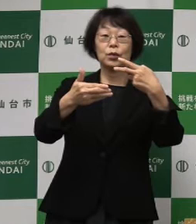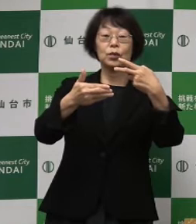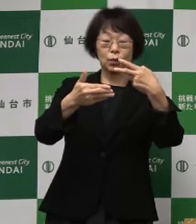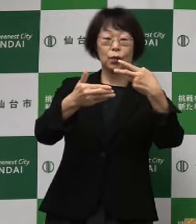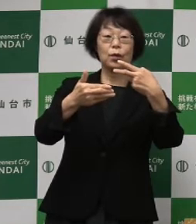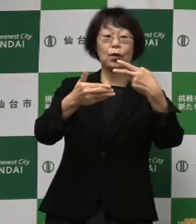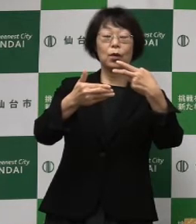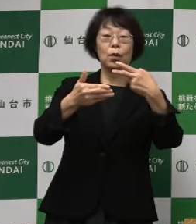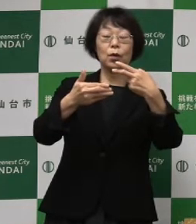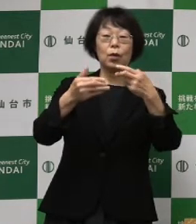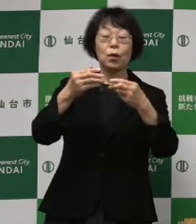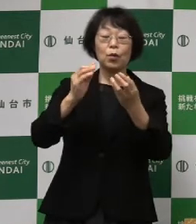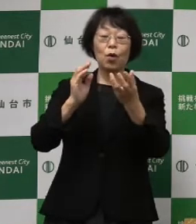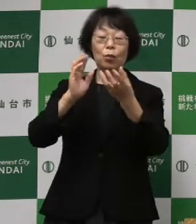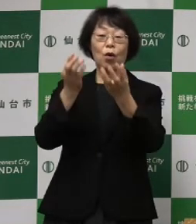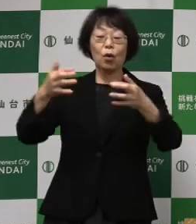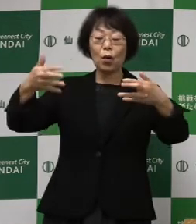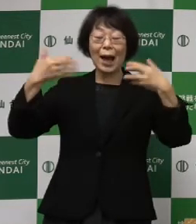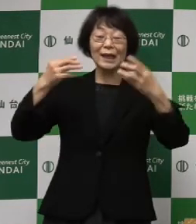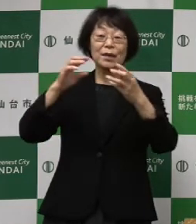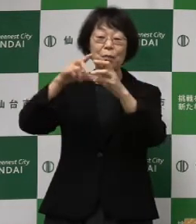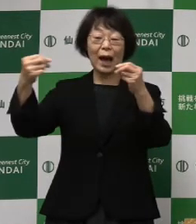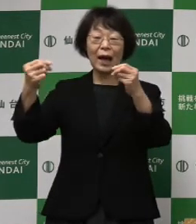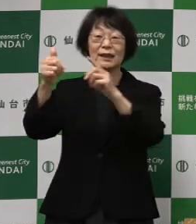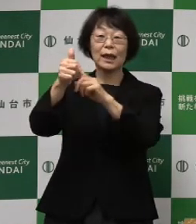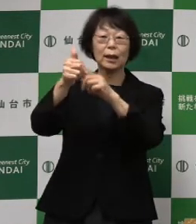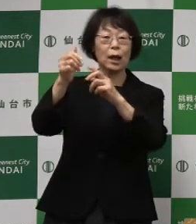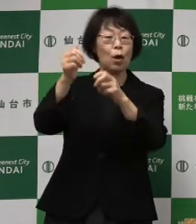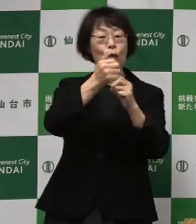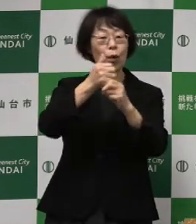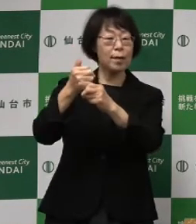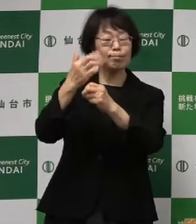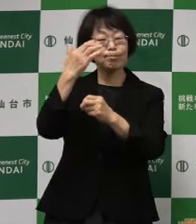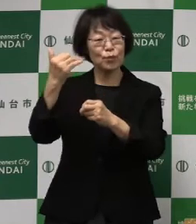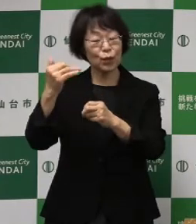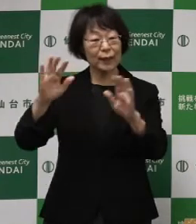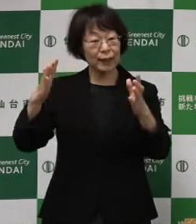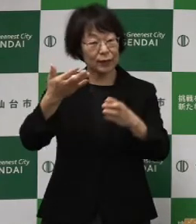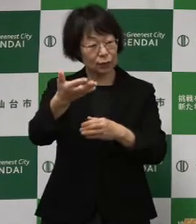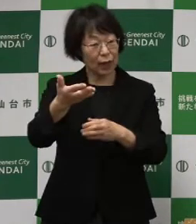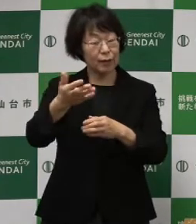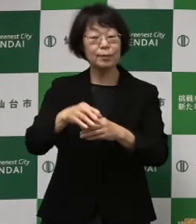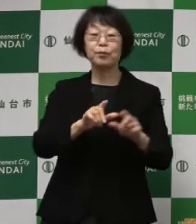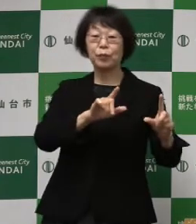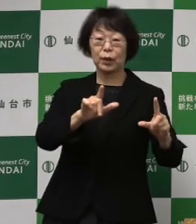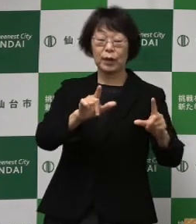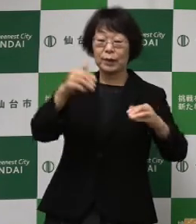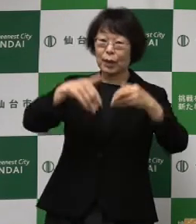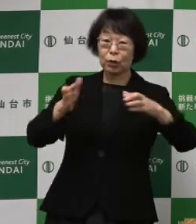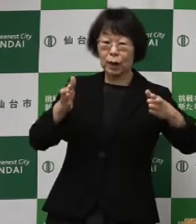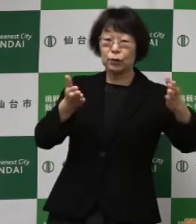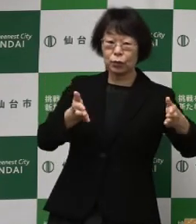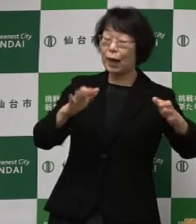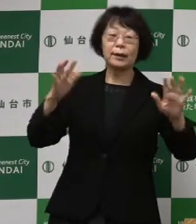員だったら秋葉さんからは応援の要請っていうのはなかったんでしょうか。 選挙期間中ですか。はい、ございませんで